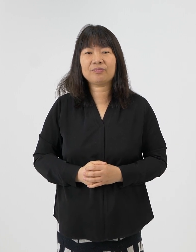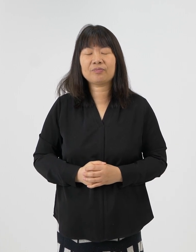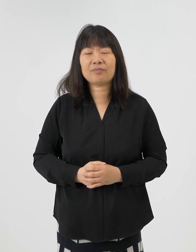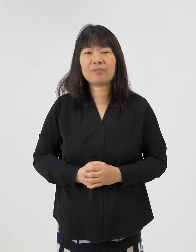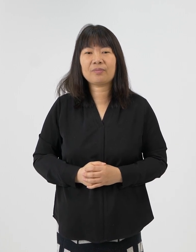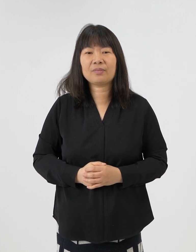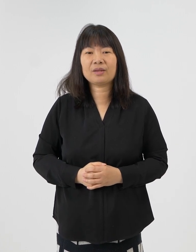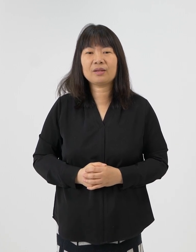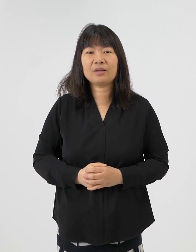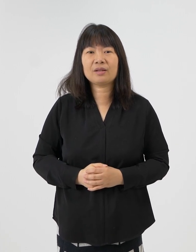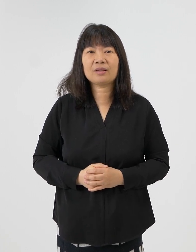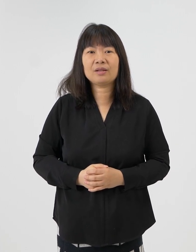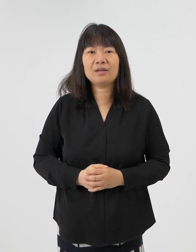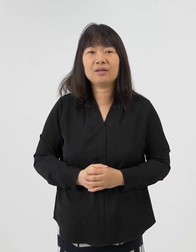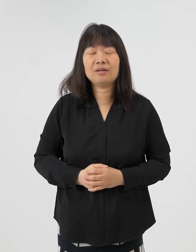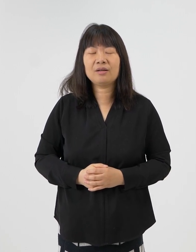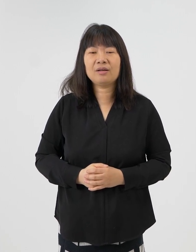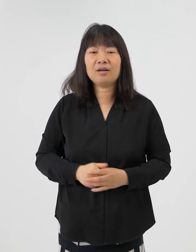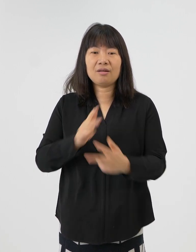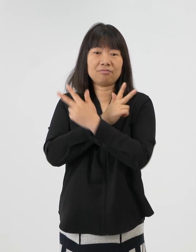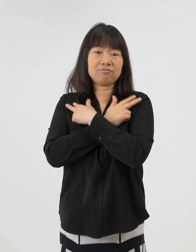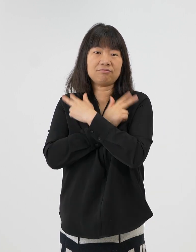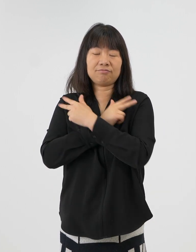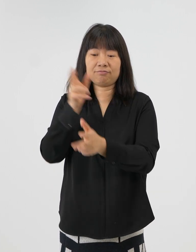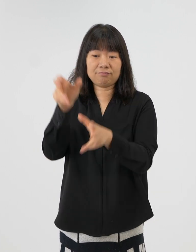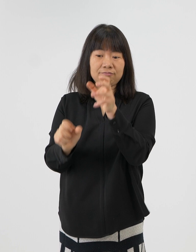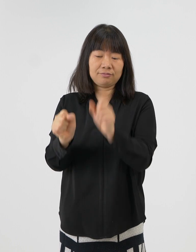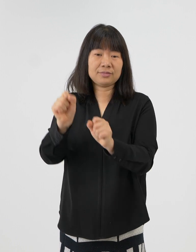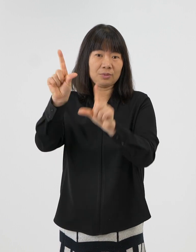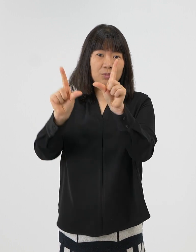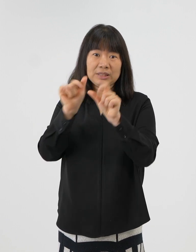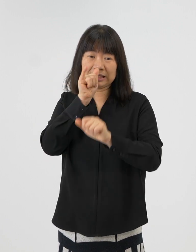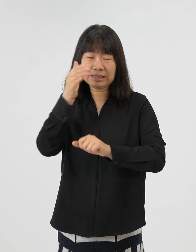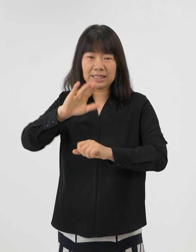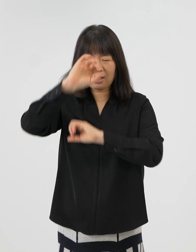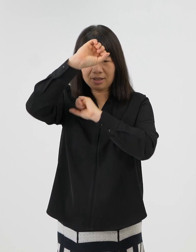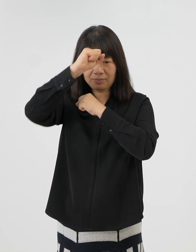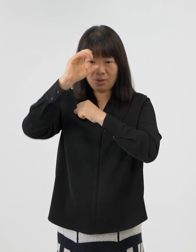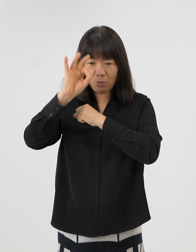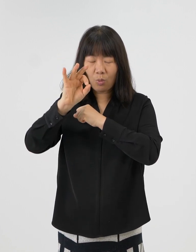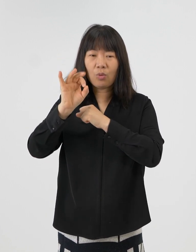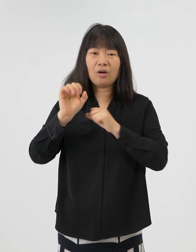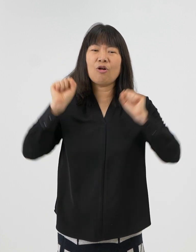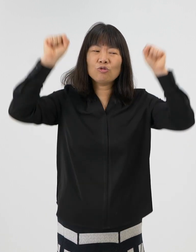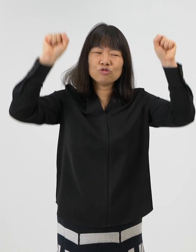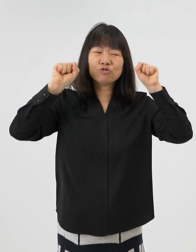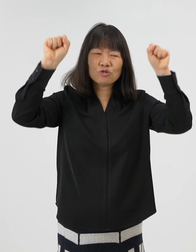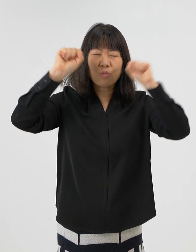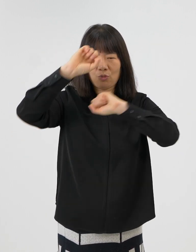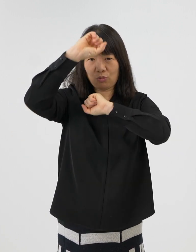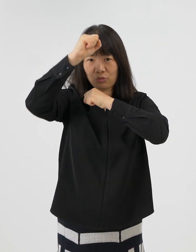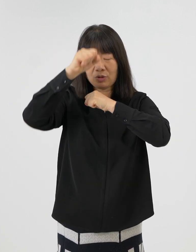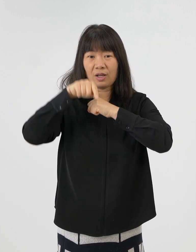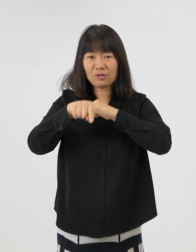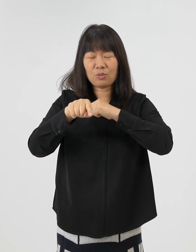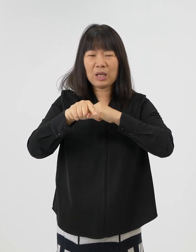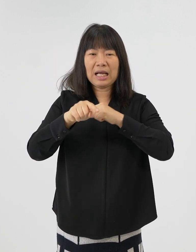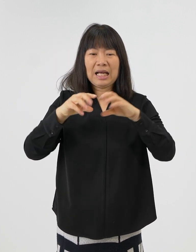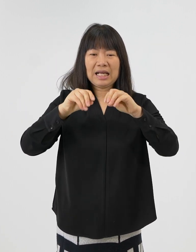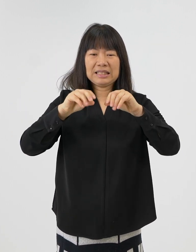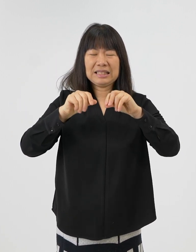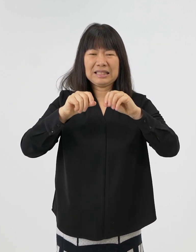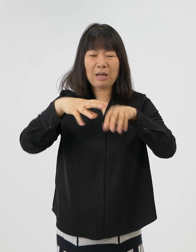분명히 그 바지는 지금 신사복 정장 차림인데 신발이 운동하고 흑투성이에요.